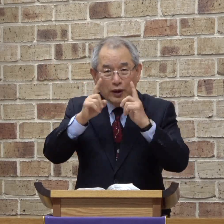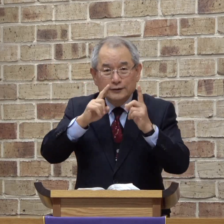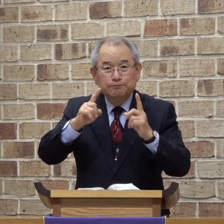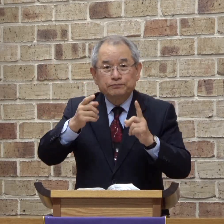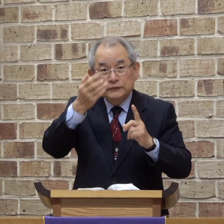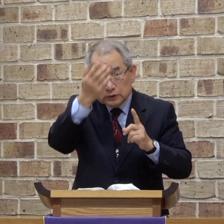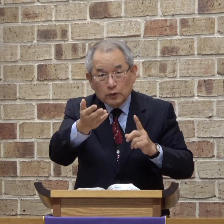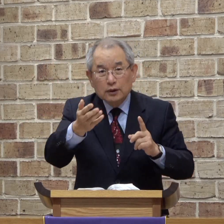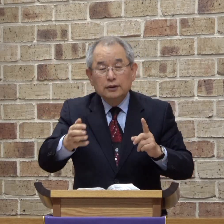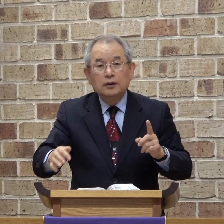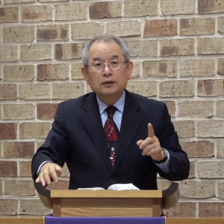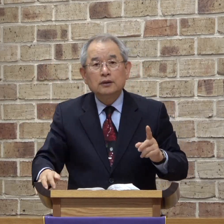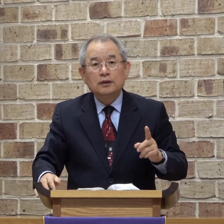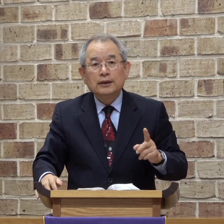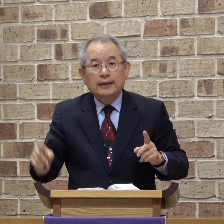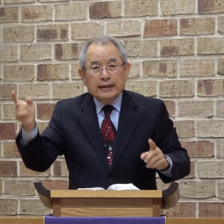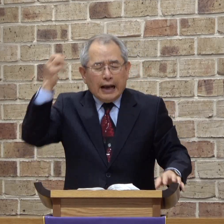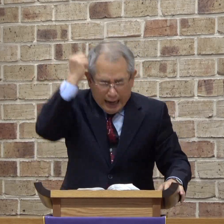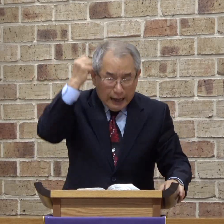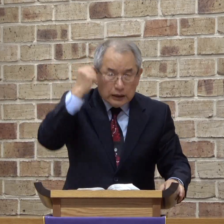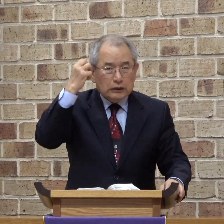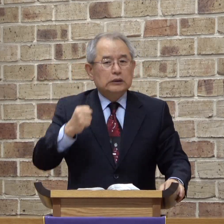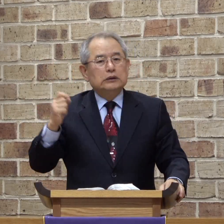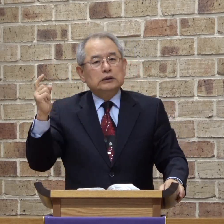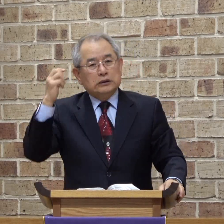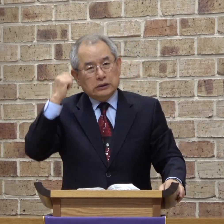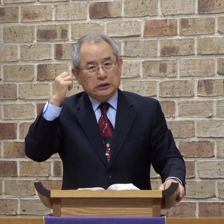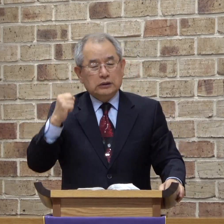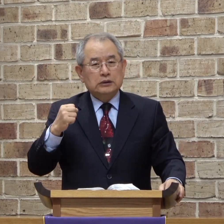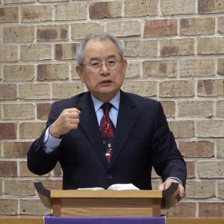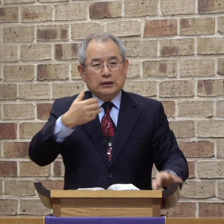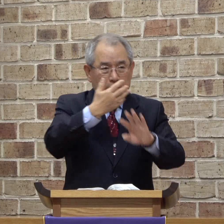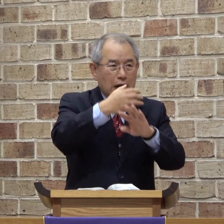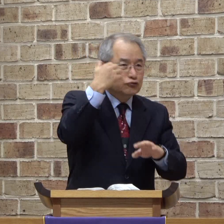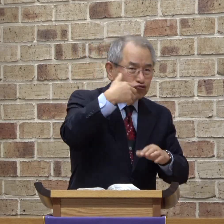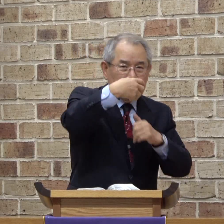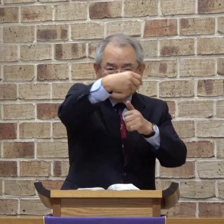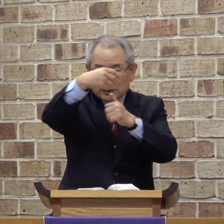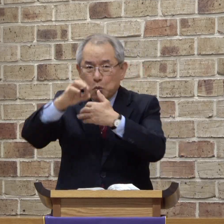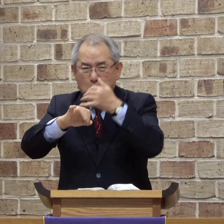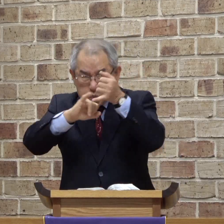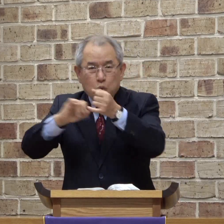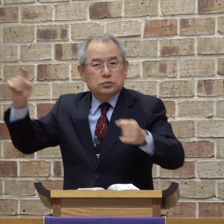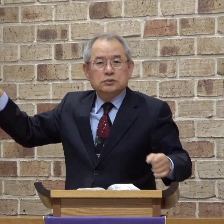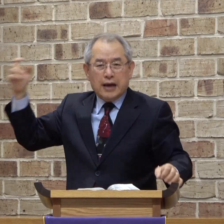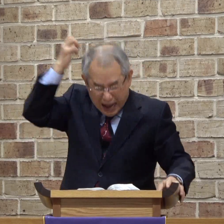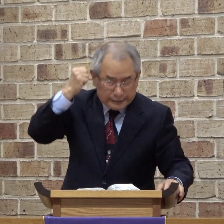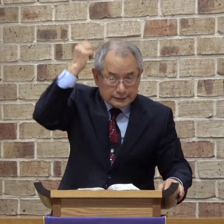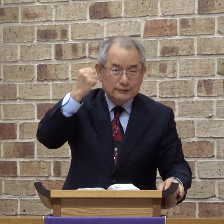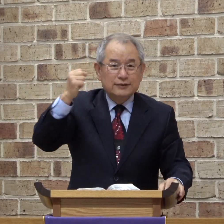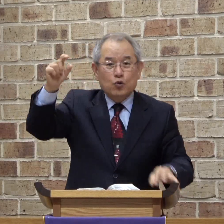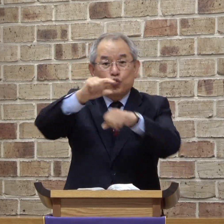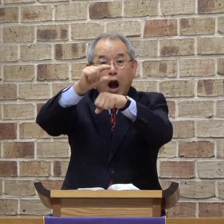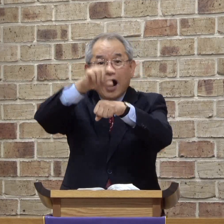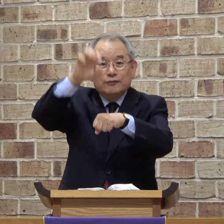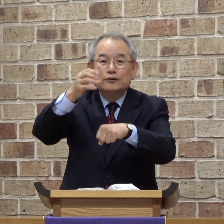하나님의 사랑을 모르면요, 빠져도 괜찮지라고 생각합니다. 미안해, 난 예배 드리러 가야 돼. 주일날 안 돼 라고.